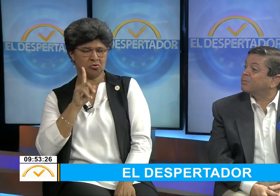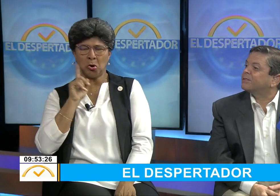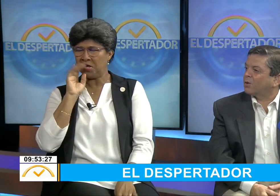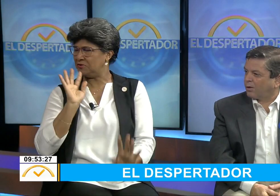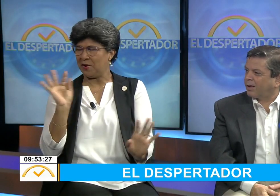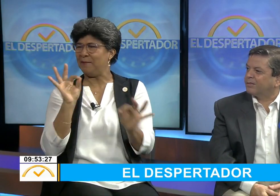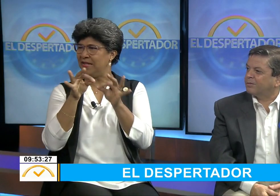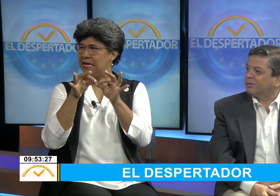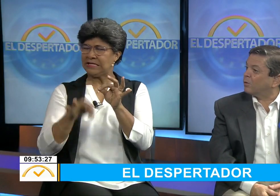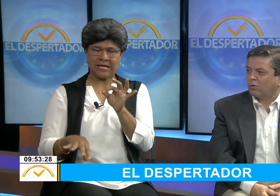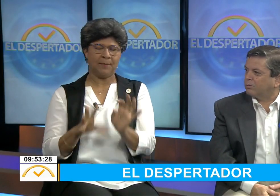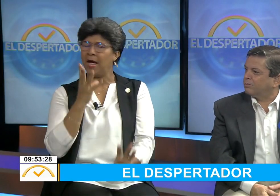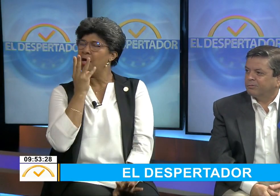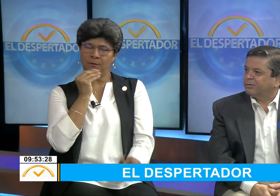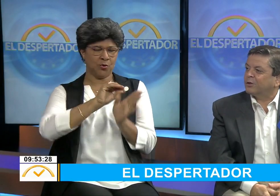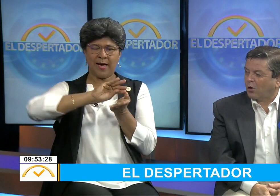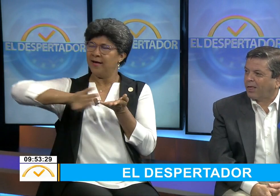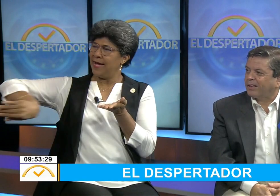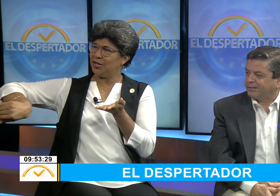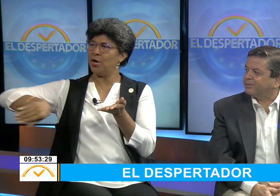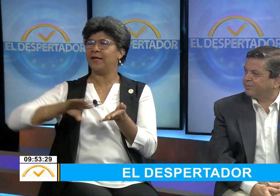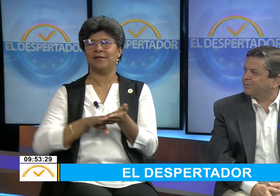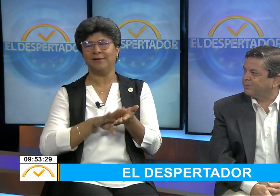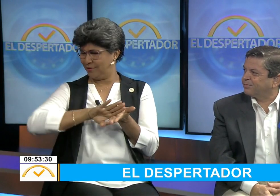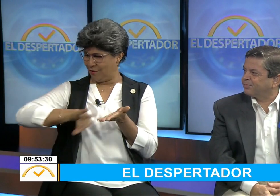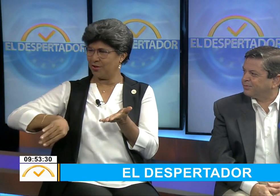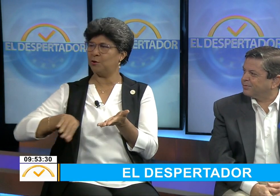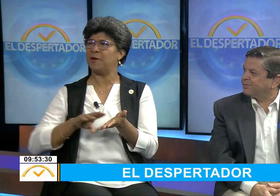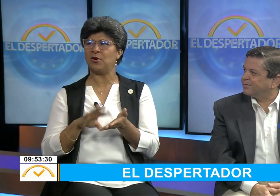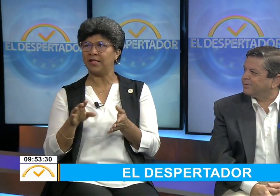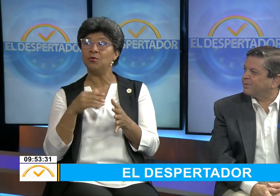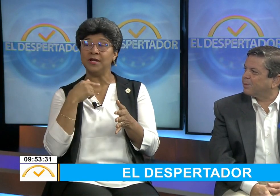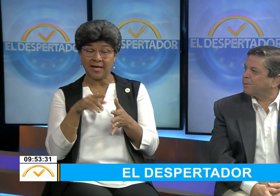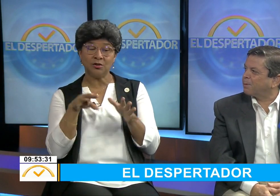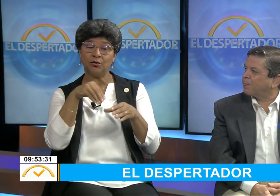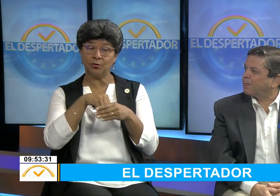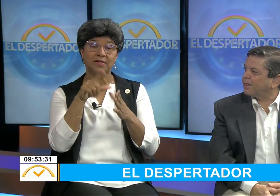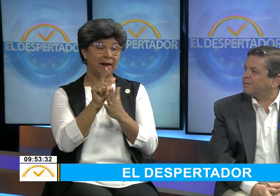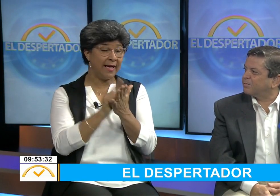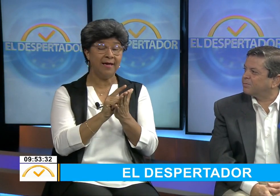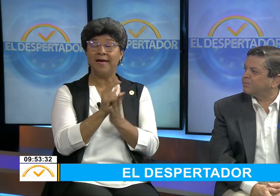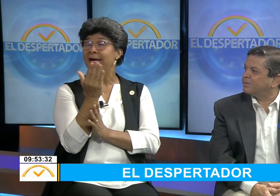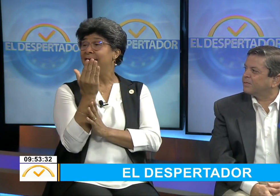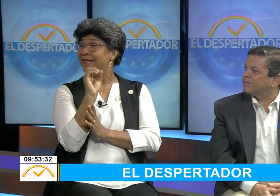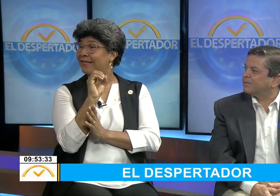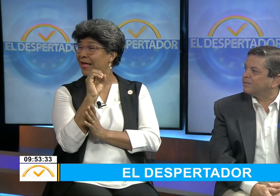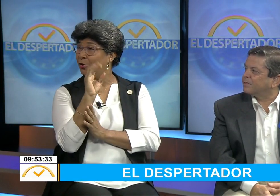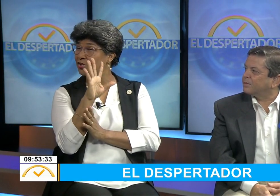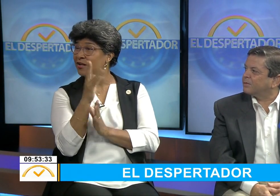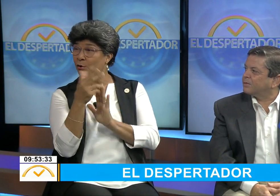Sorda. Lo de muda lo erradicamos. Muda, eso es, no, eso es peyorativo. dentro de nuestra ley 05